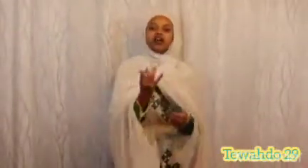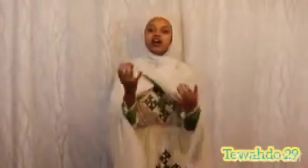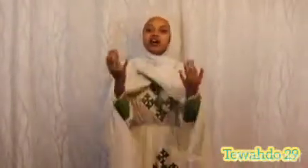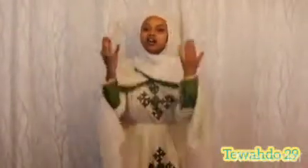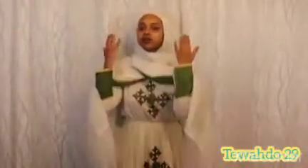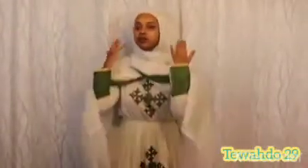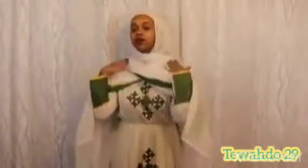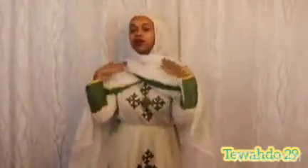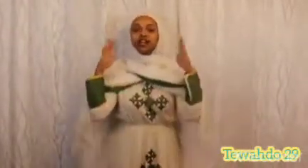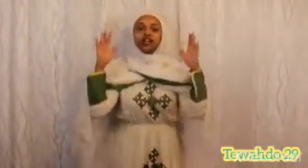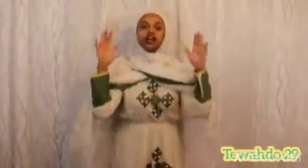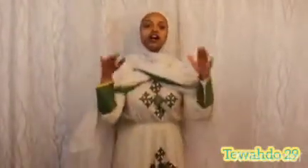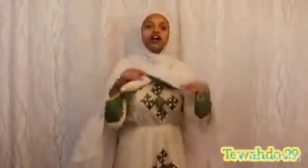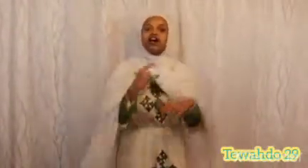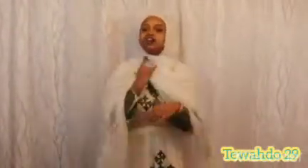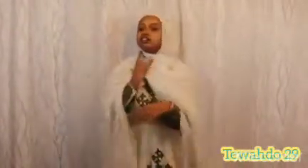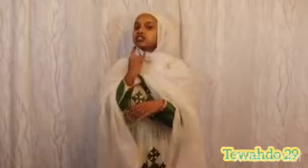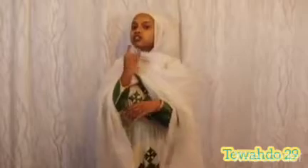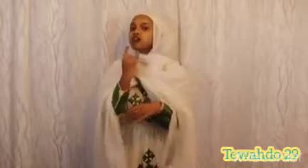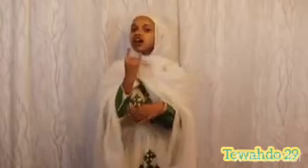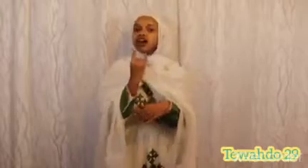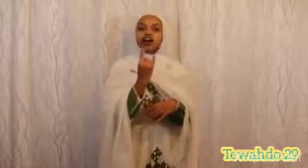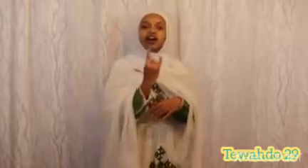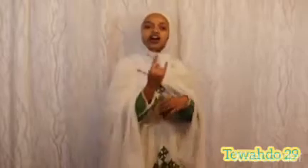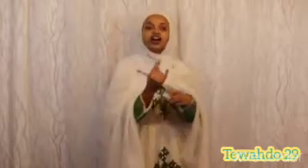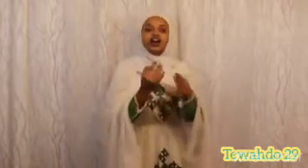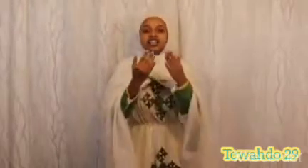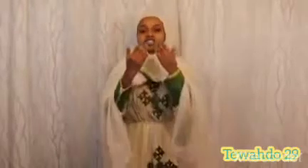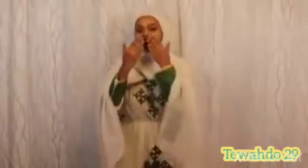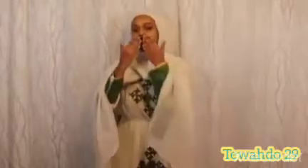በማይደክም ልሳን በመላእክት ዜማ